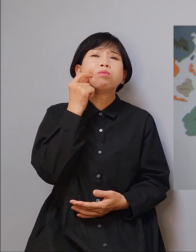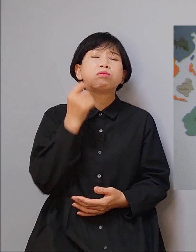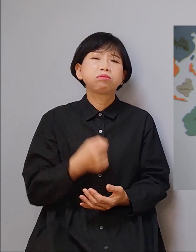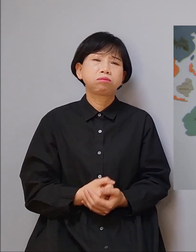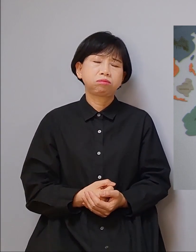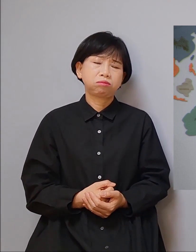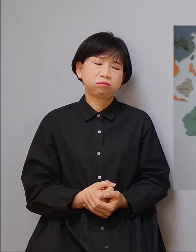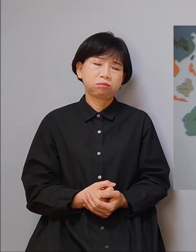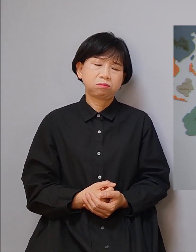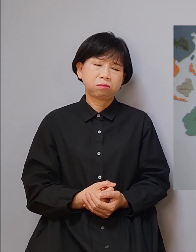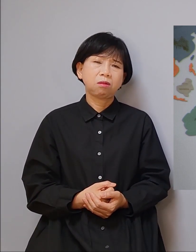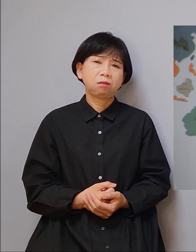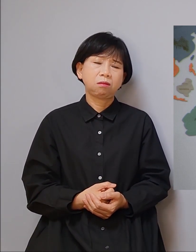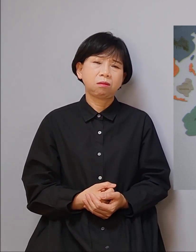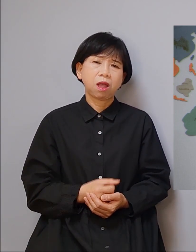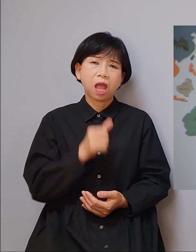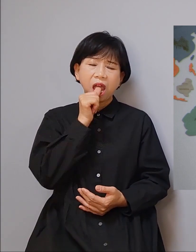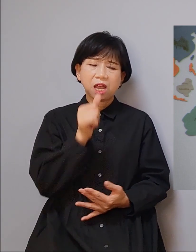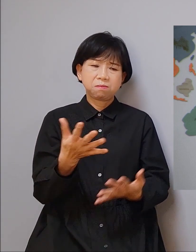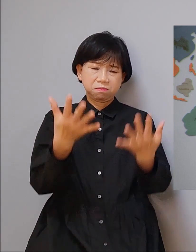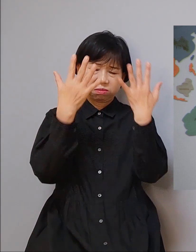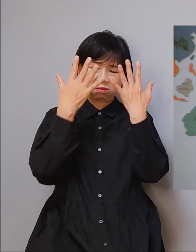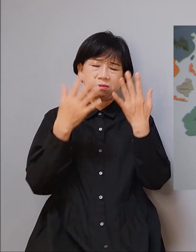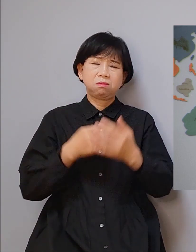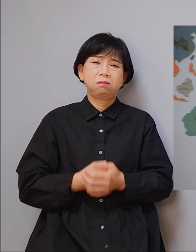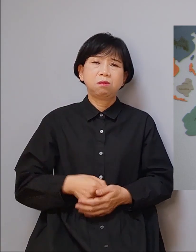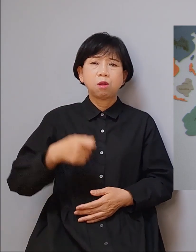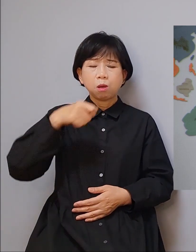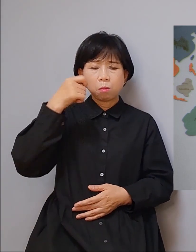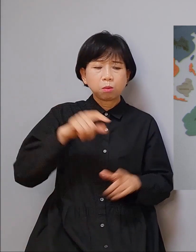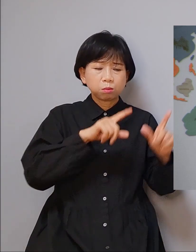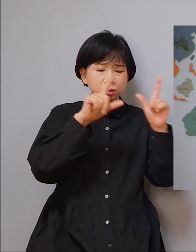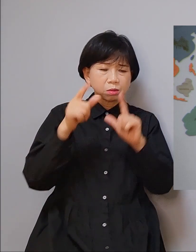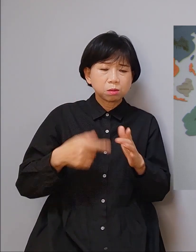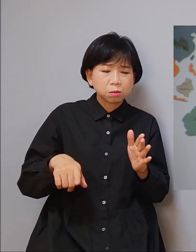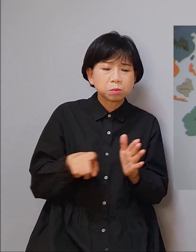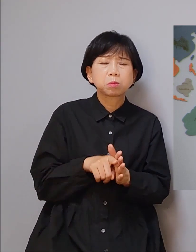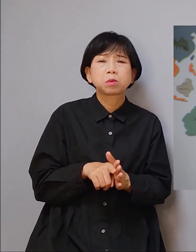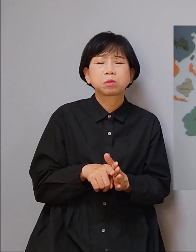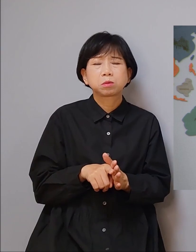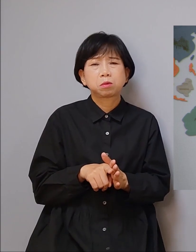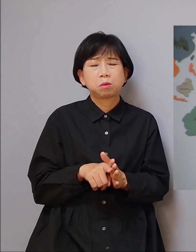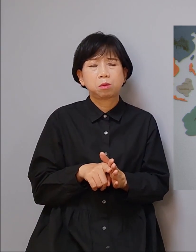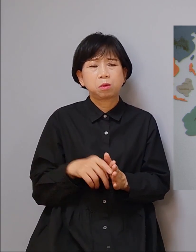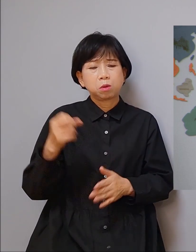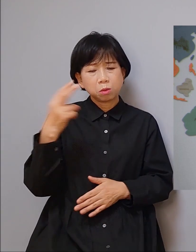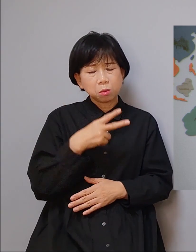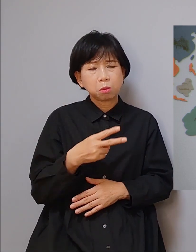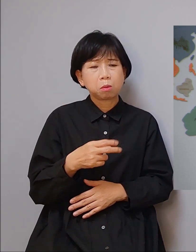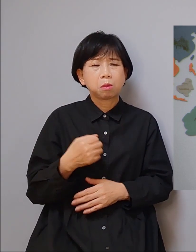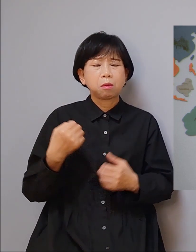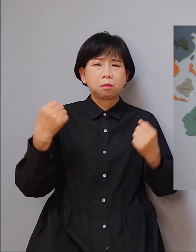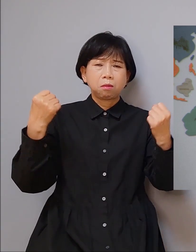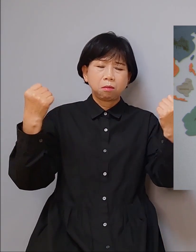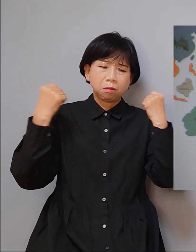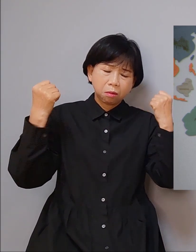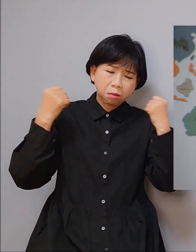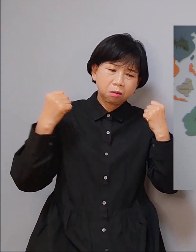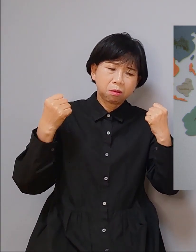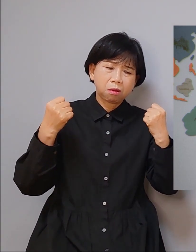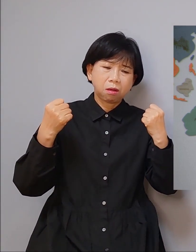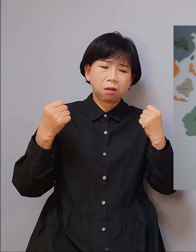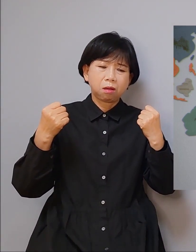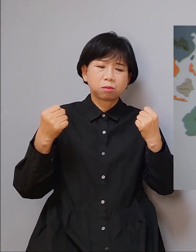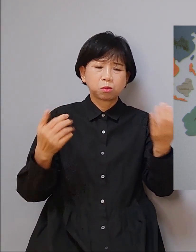돈에 묶여 있으니 감옥이나 다름없지요. 건강에 묶여 있으니 감옥이나 다름없는 거예요. 직장에 묶여